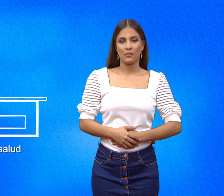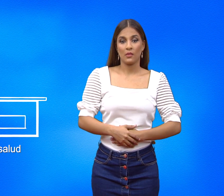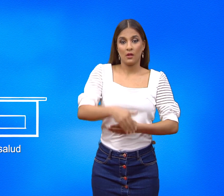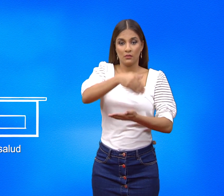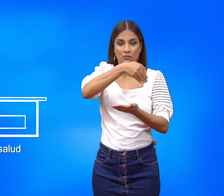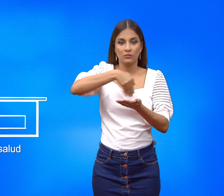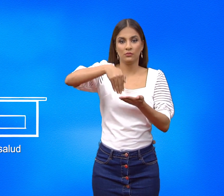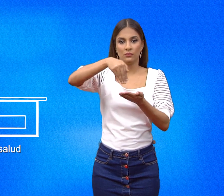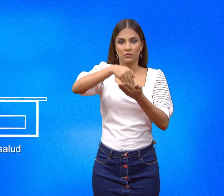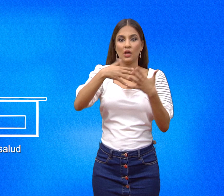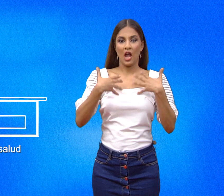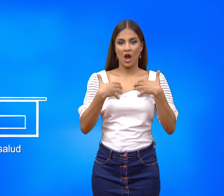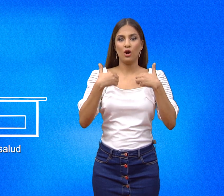centro de salud